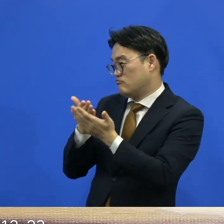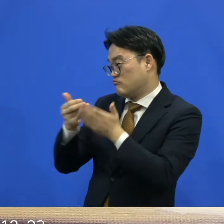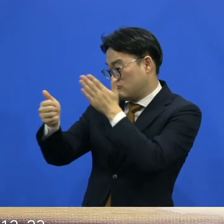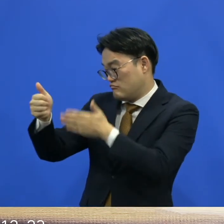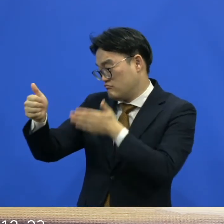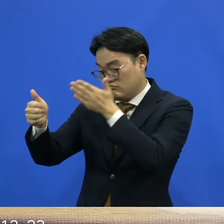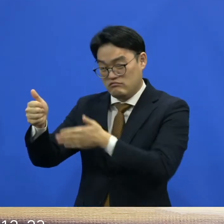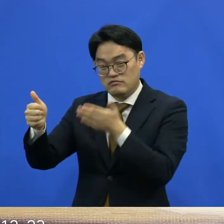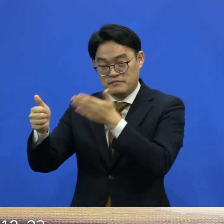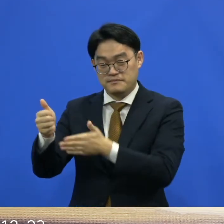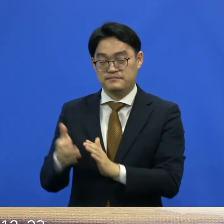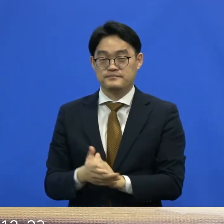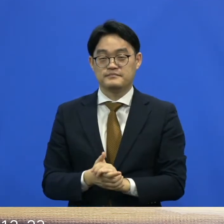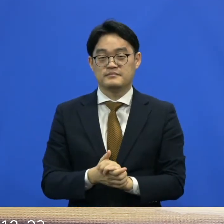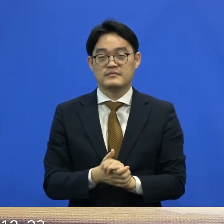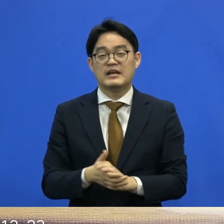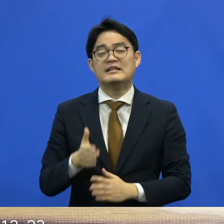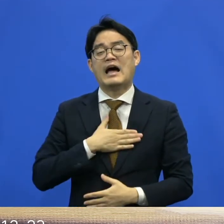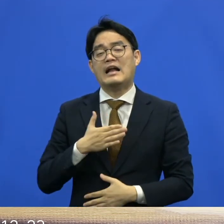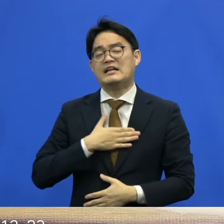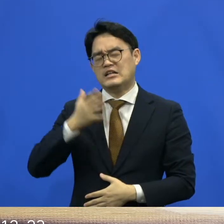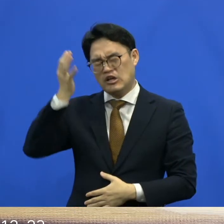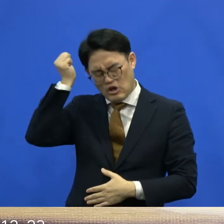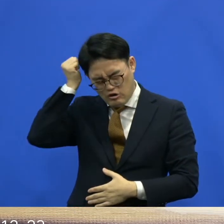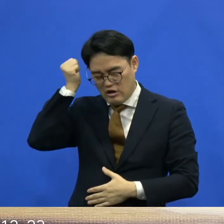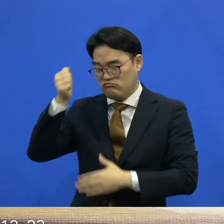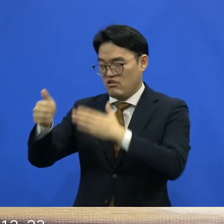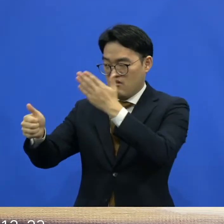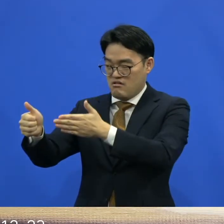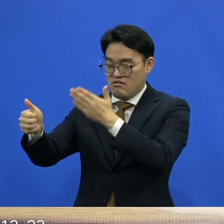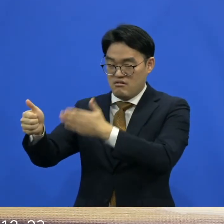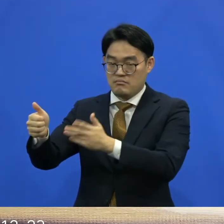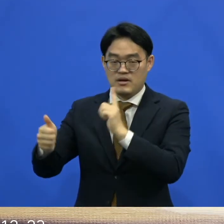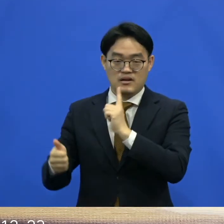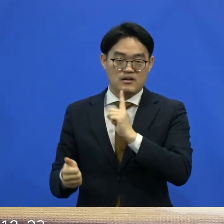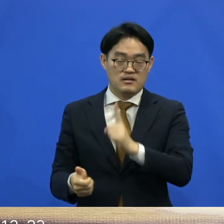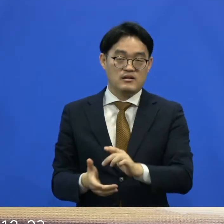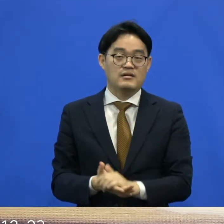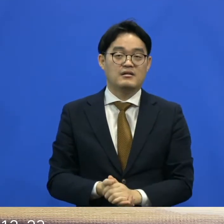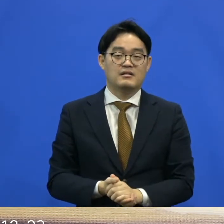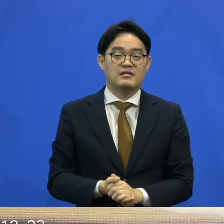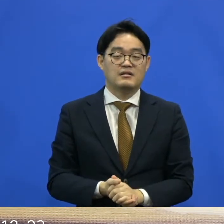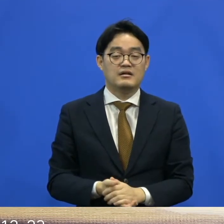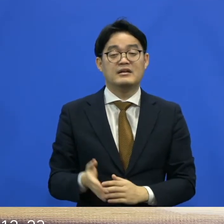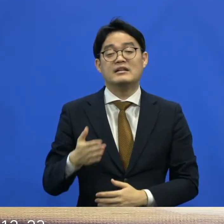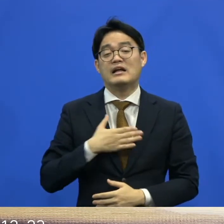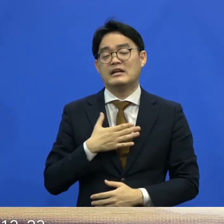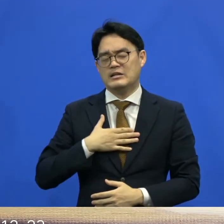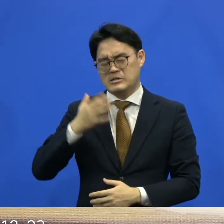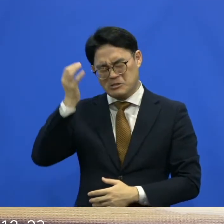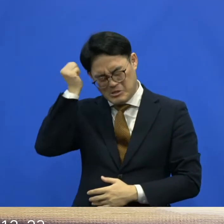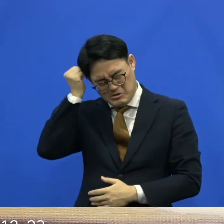요셉은 나를 기억해 주십시오. Remember me. 나를 기억해 주십시오.